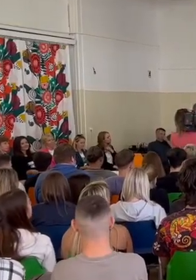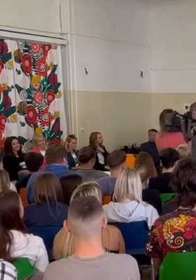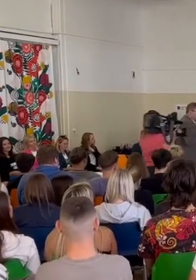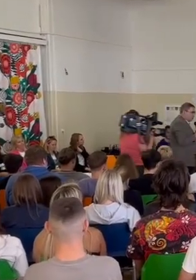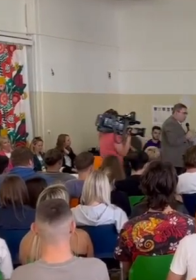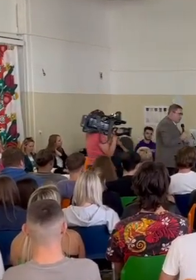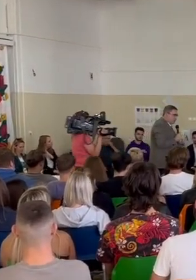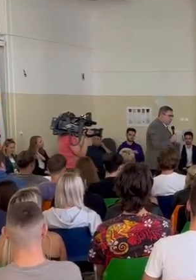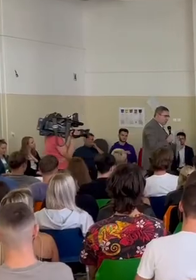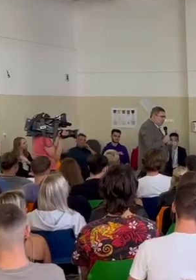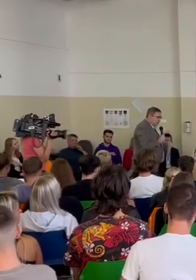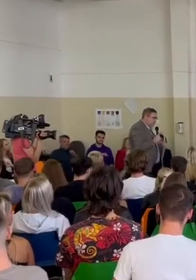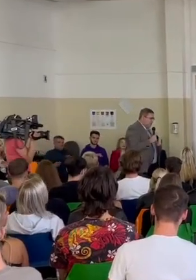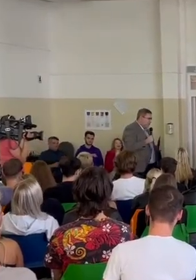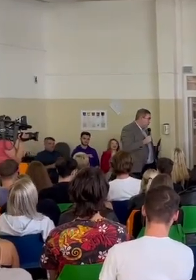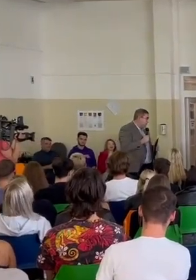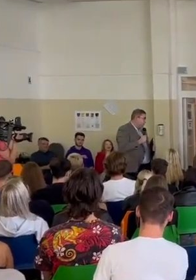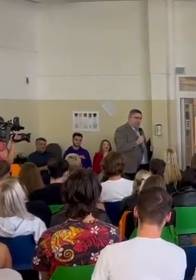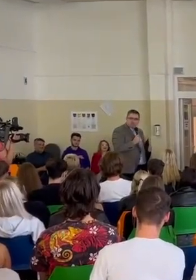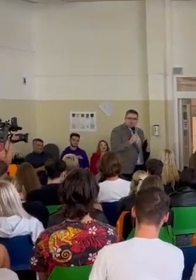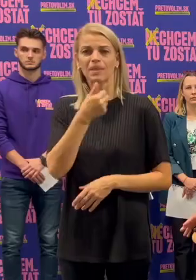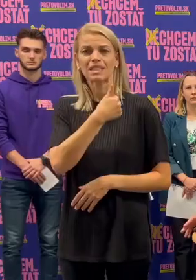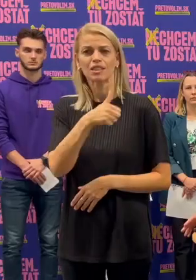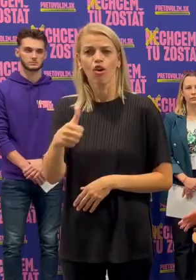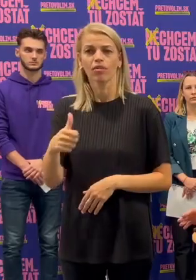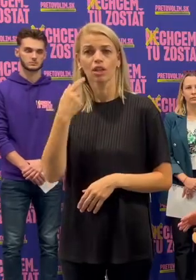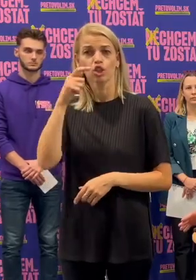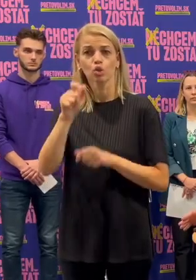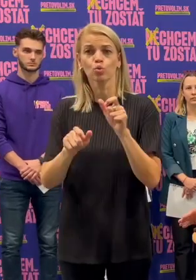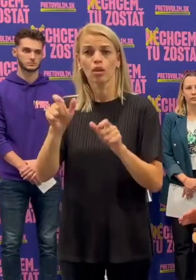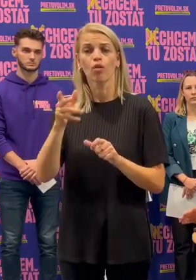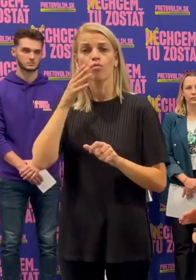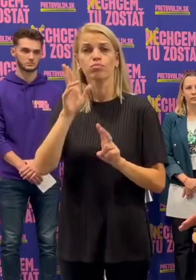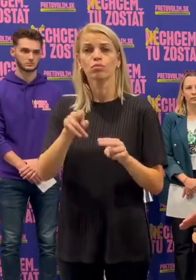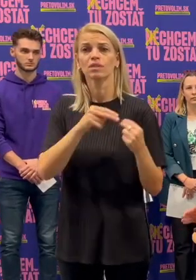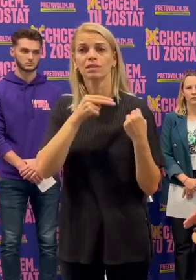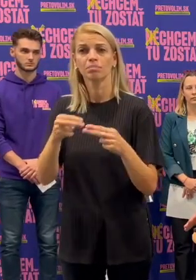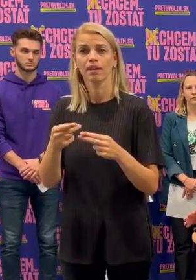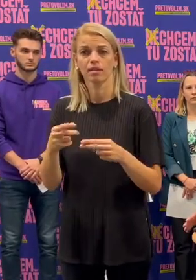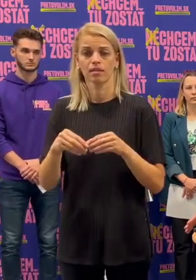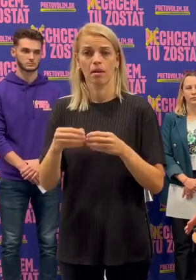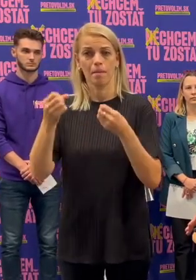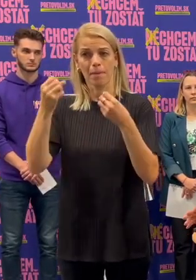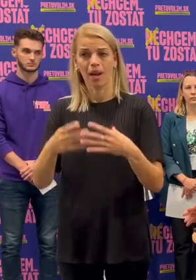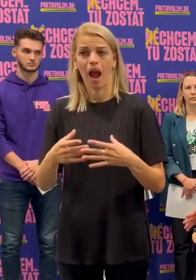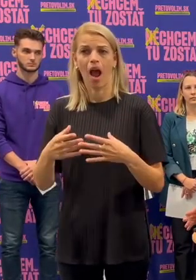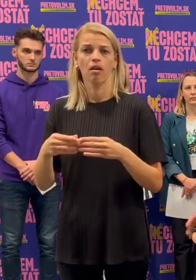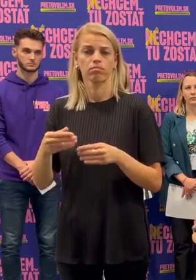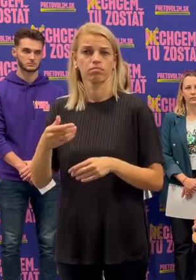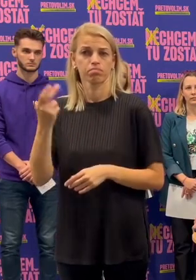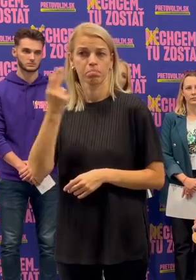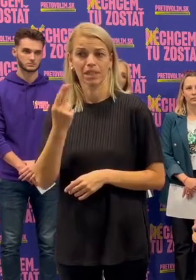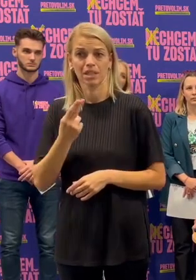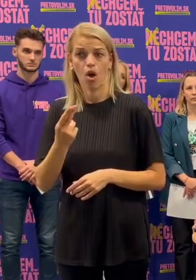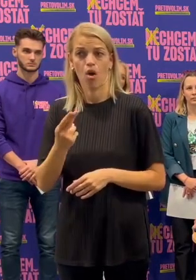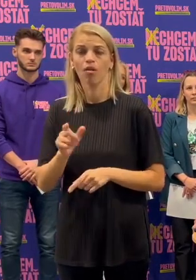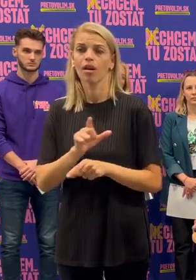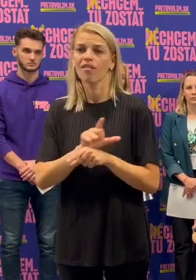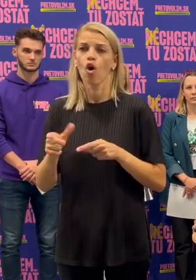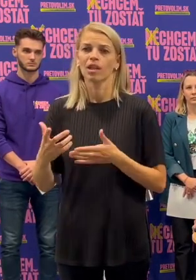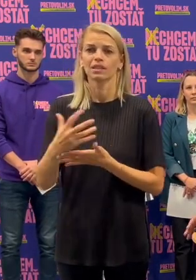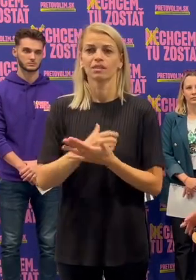tých registrácií vidíme, že stovky študentov sa budú vracať z Prahy a z Brna domov len preto, aby mohol byť